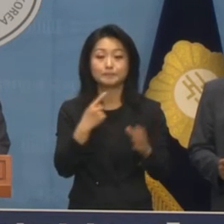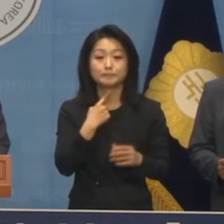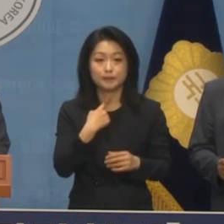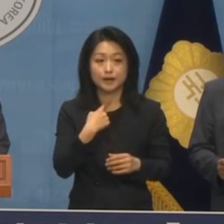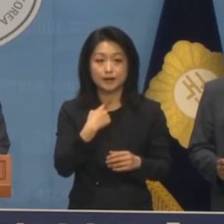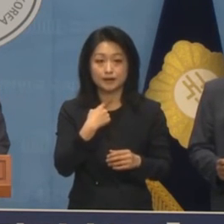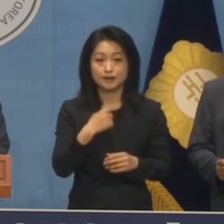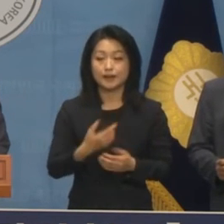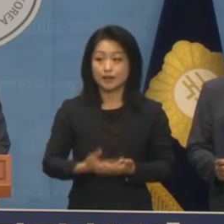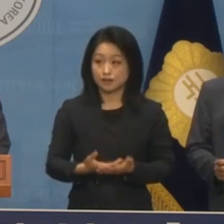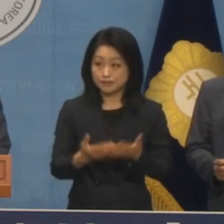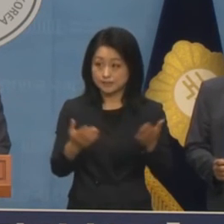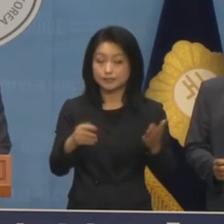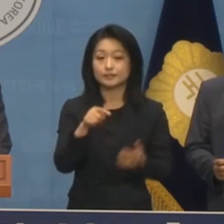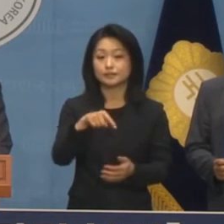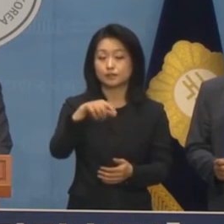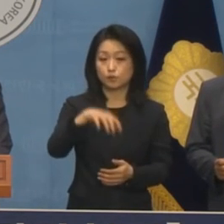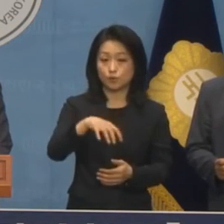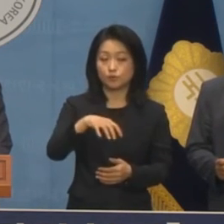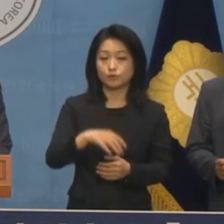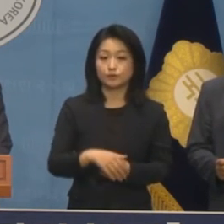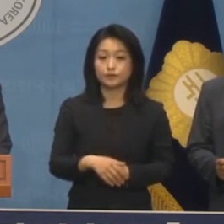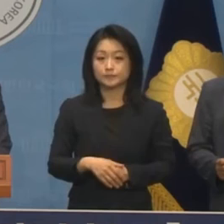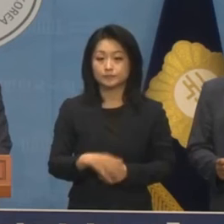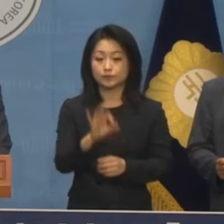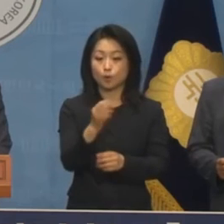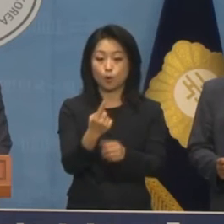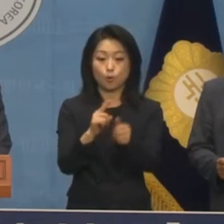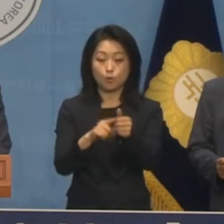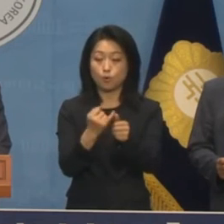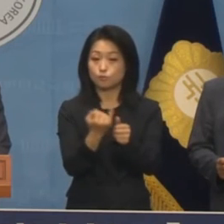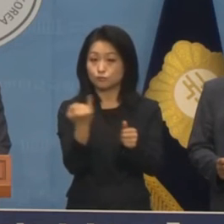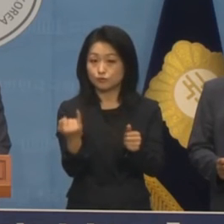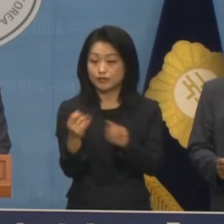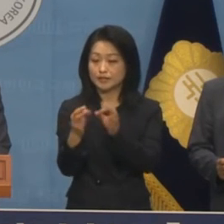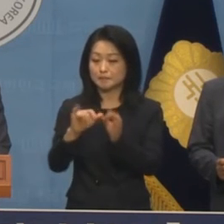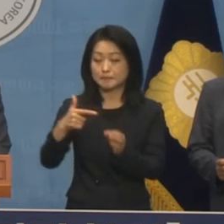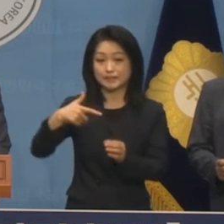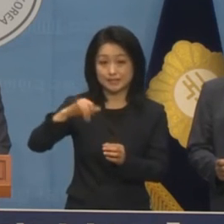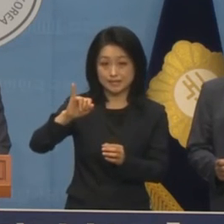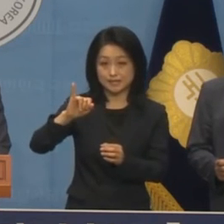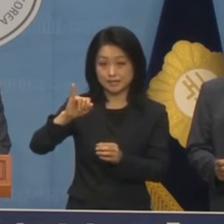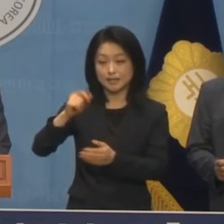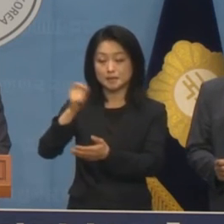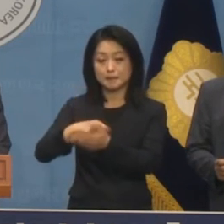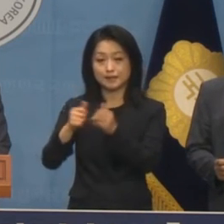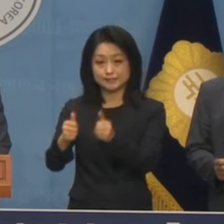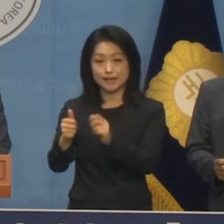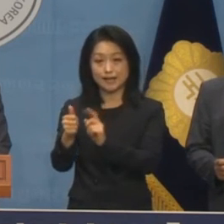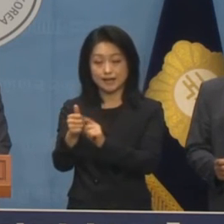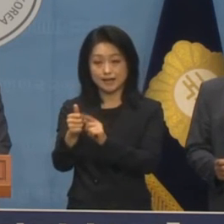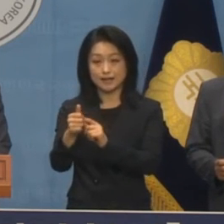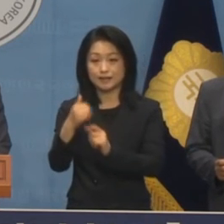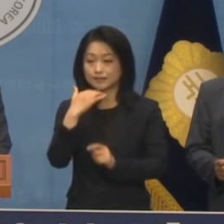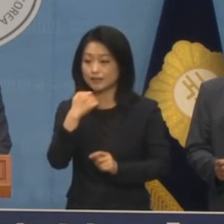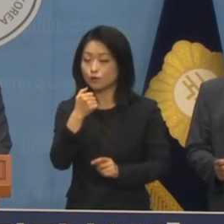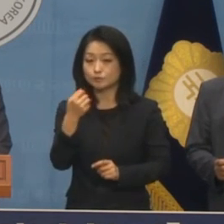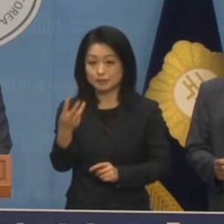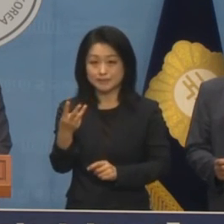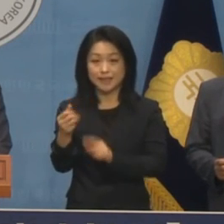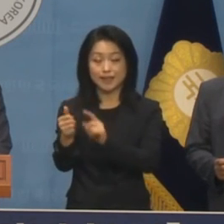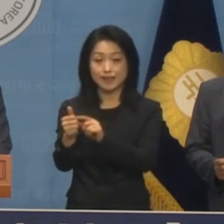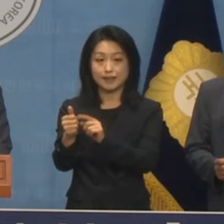되면서 알려졌다. 오 후보자의 아내인 김민기 부산고등법원 판사 53세 26기